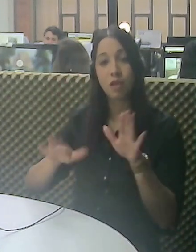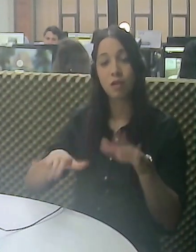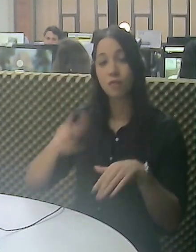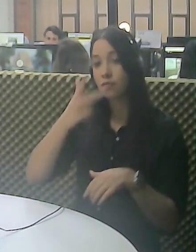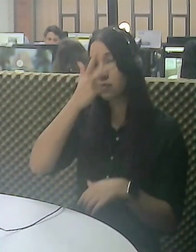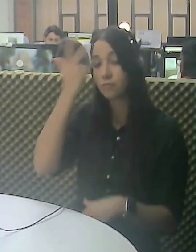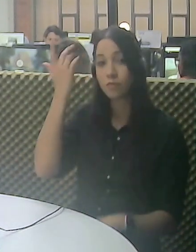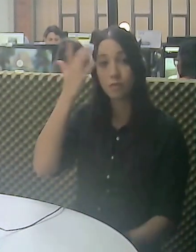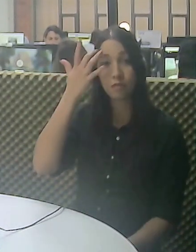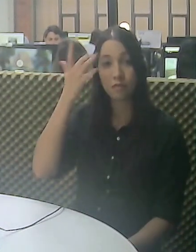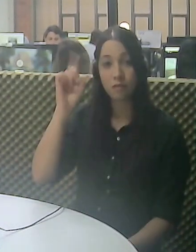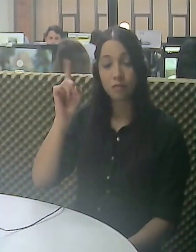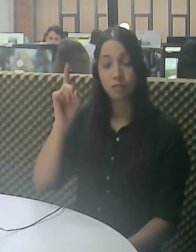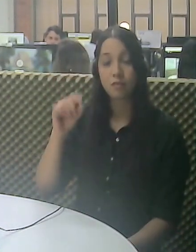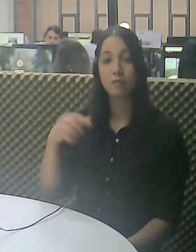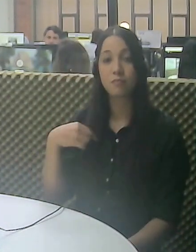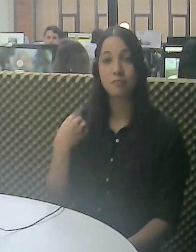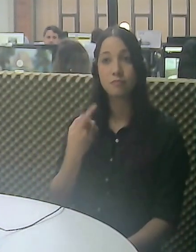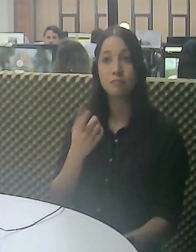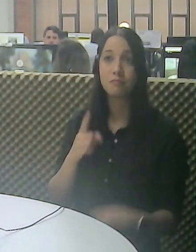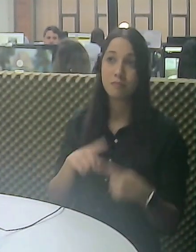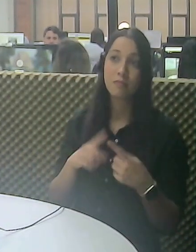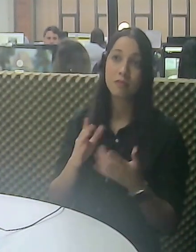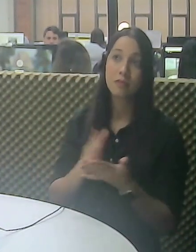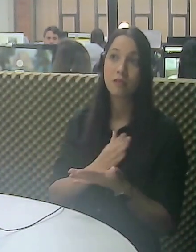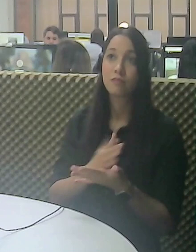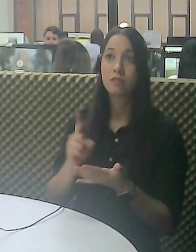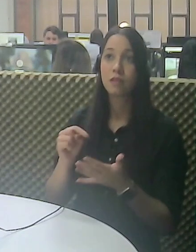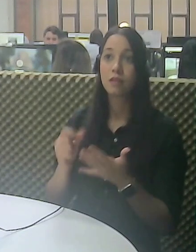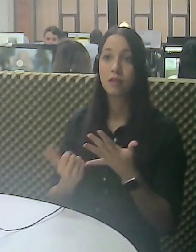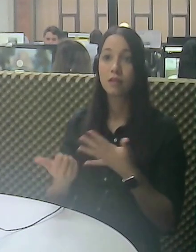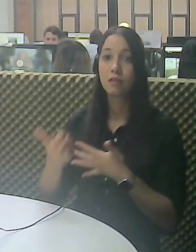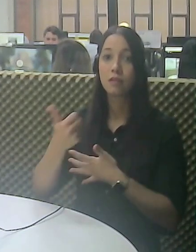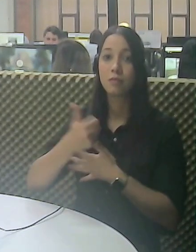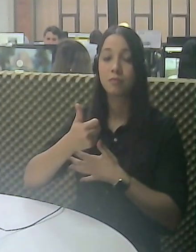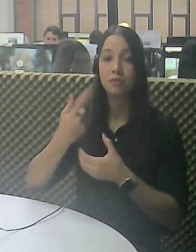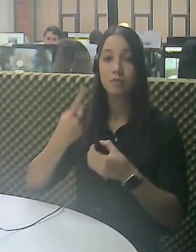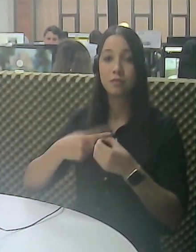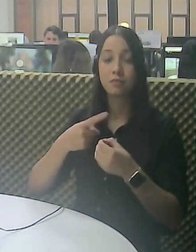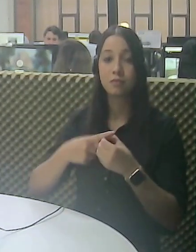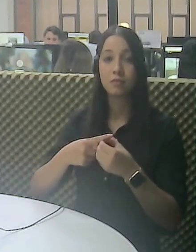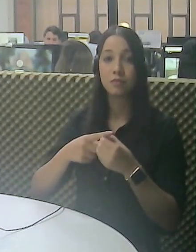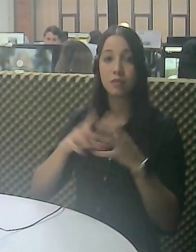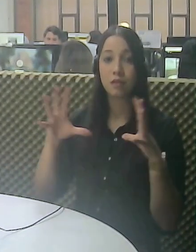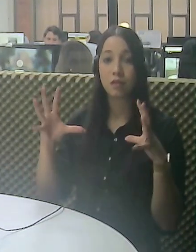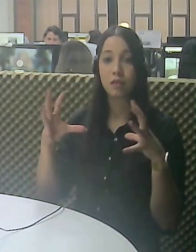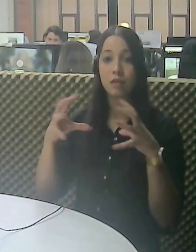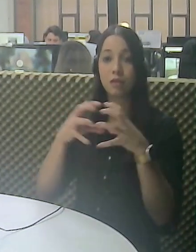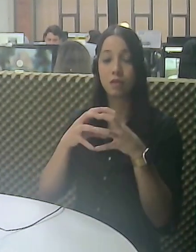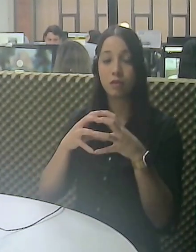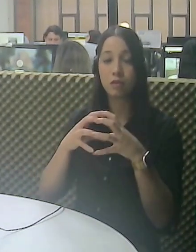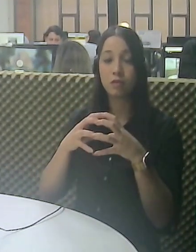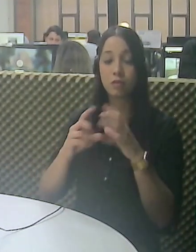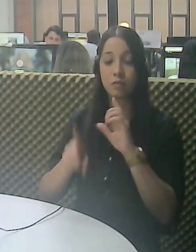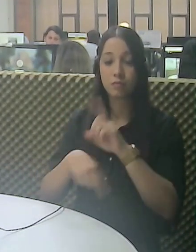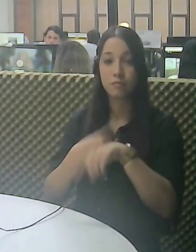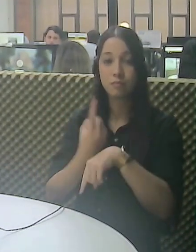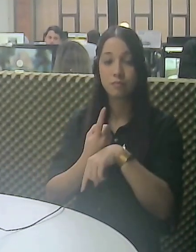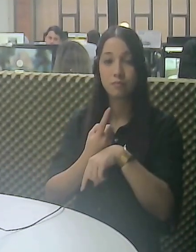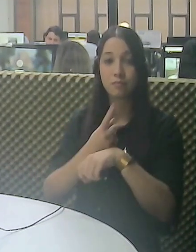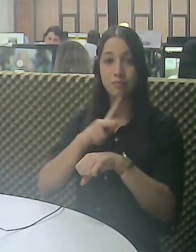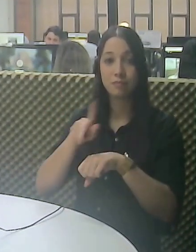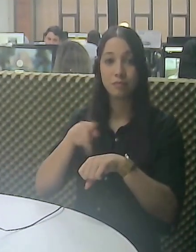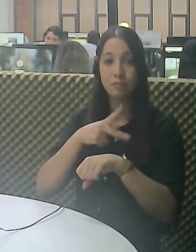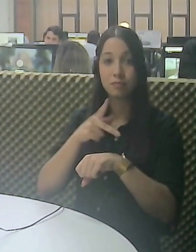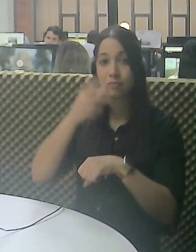do público, nós talvez sejamos um dos primeiros serviços públicos a inovar neste país. Nós estamos praticamente